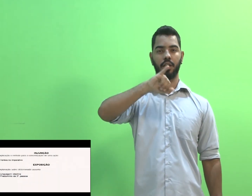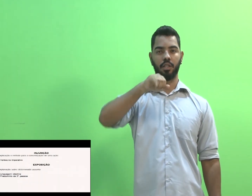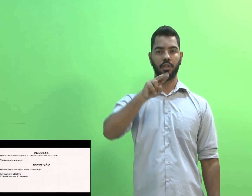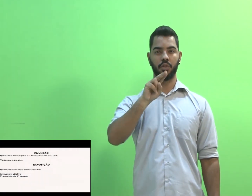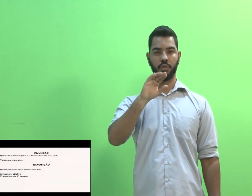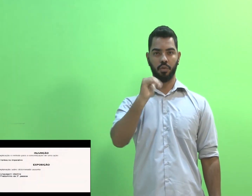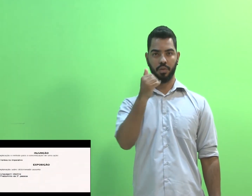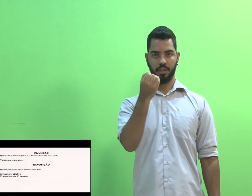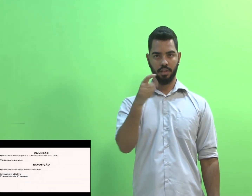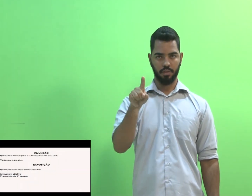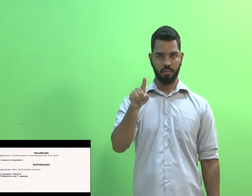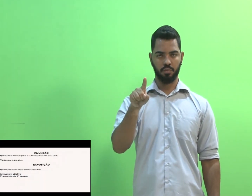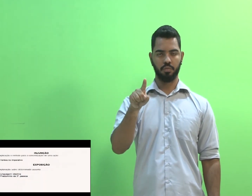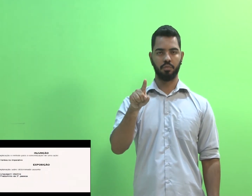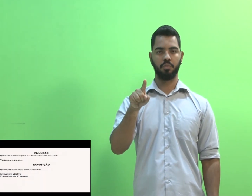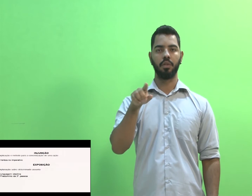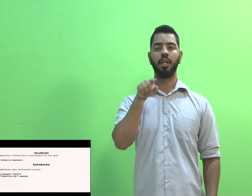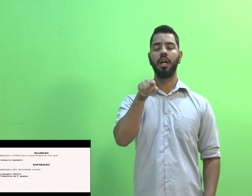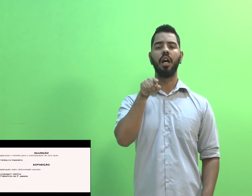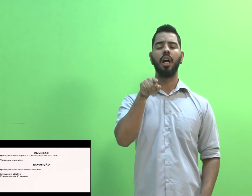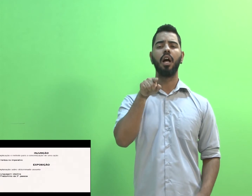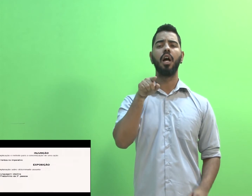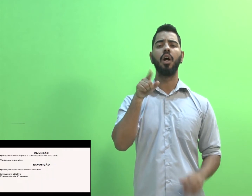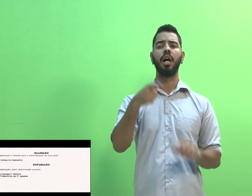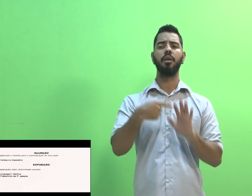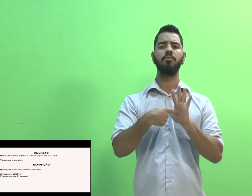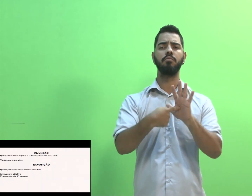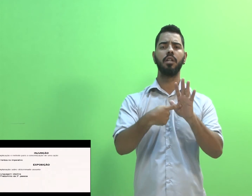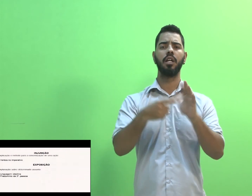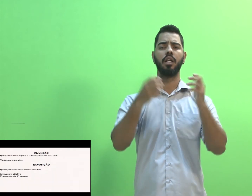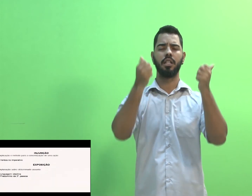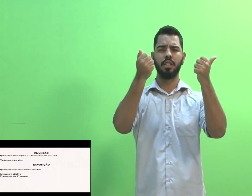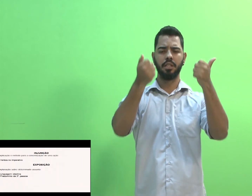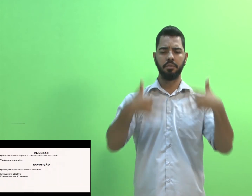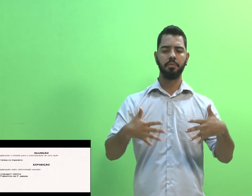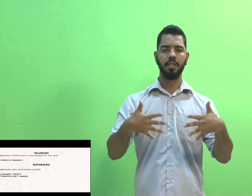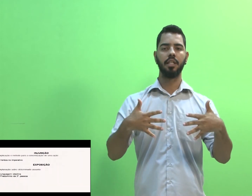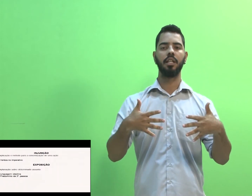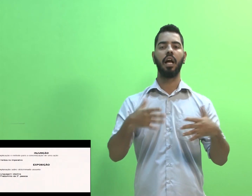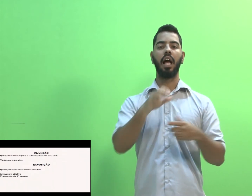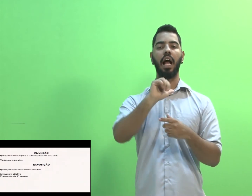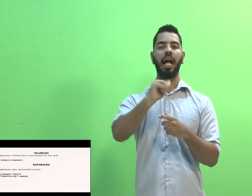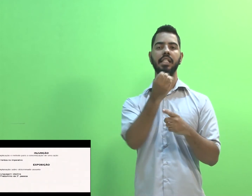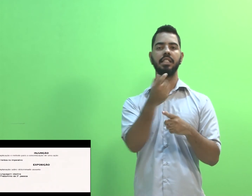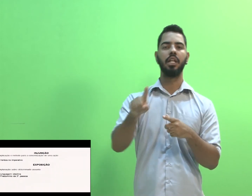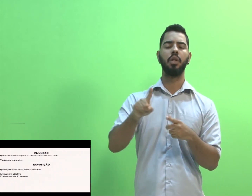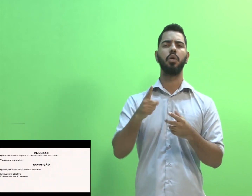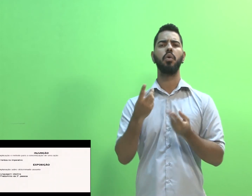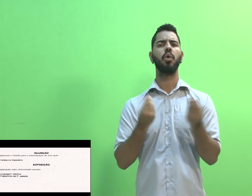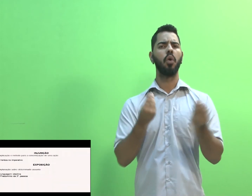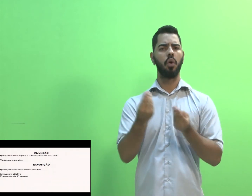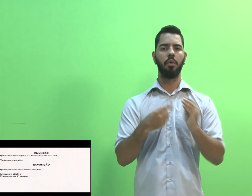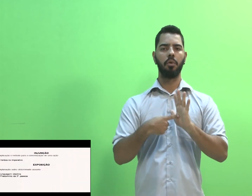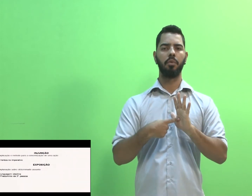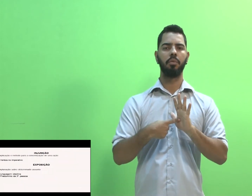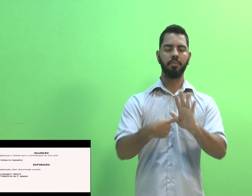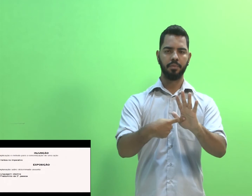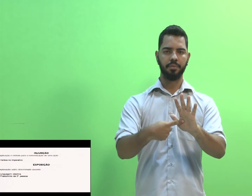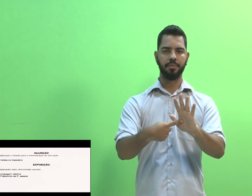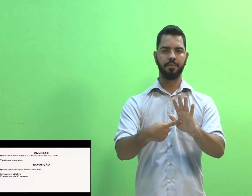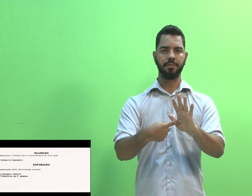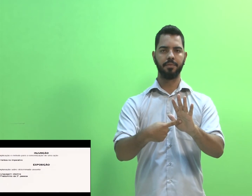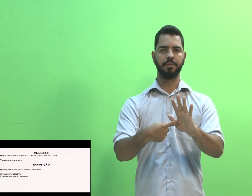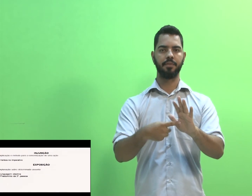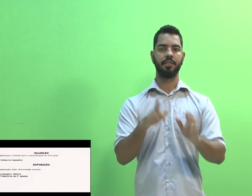para a concretização de uma ação, ou seja, a injunção é um texto que indica o procedimento para a realização de